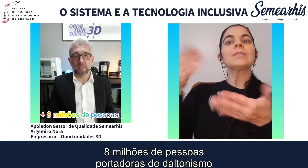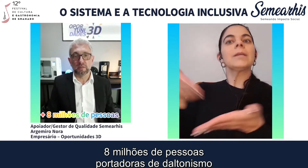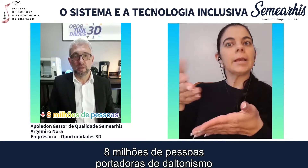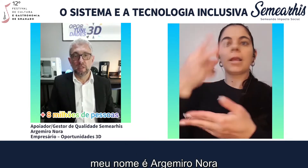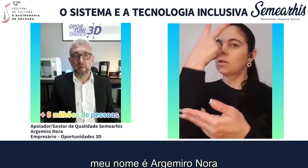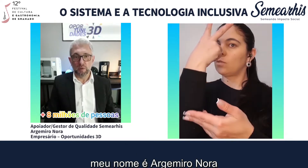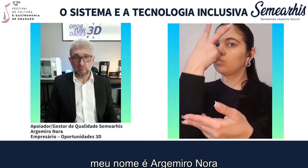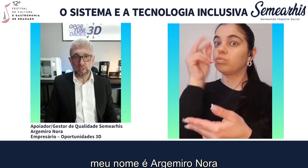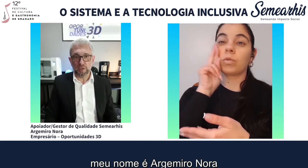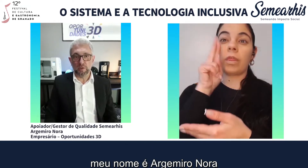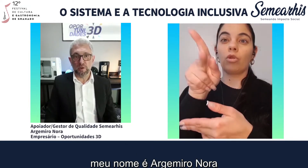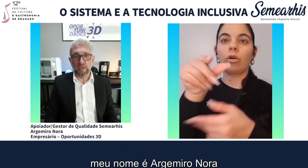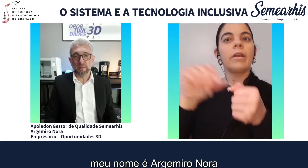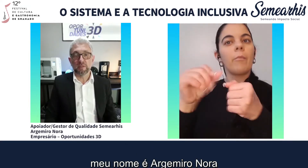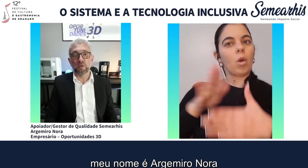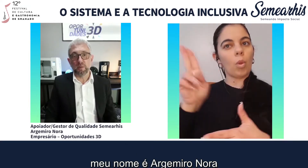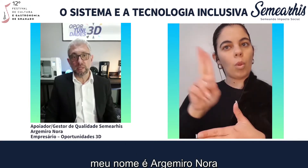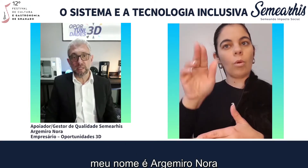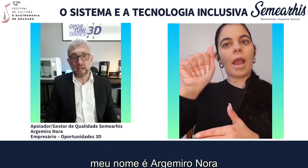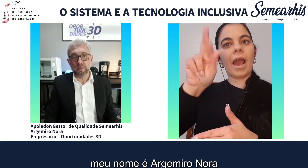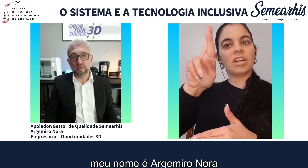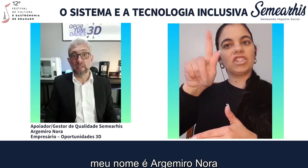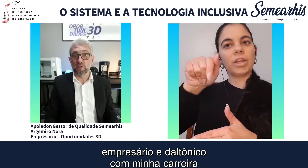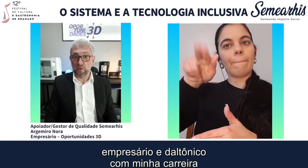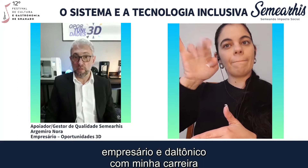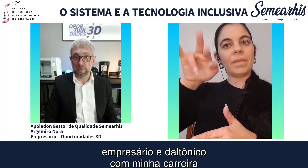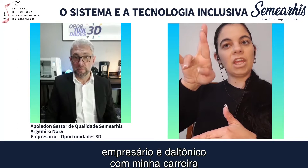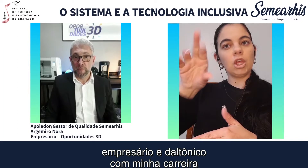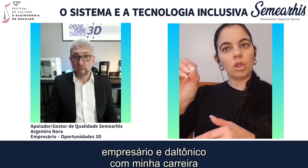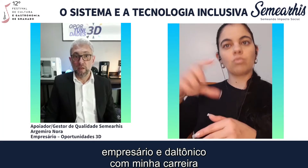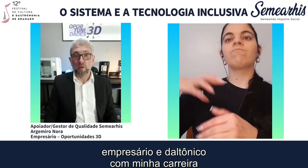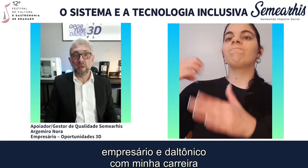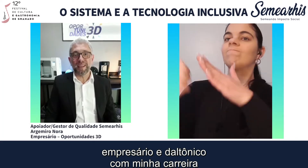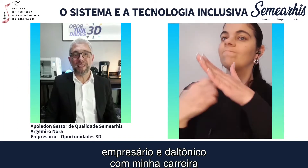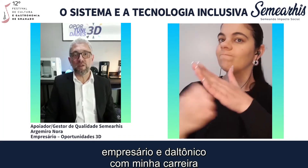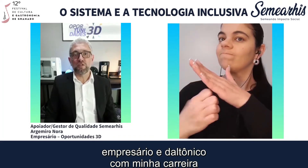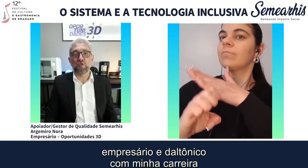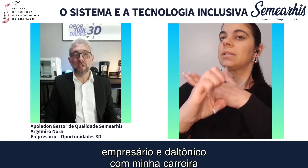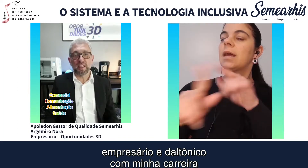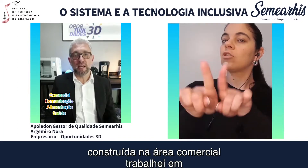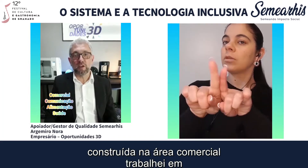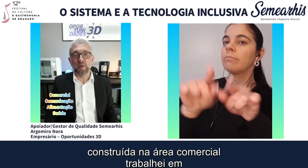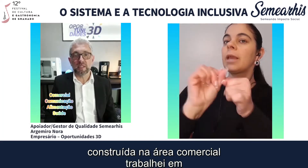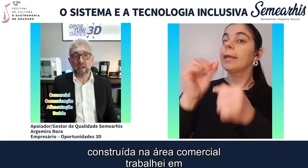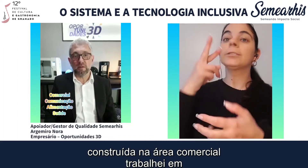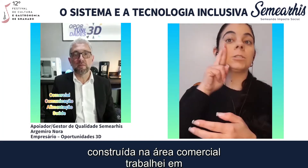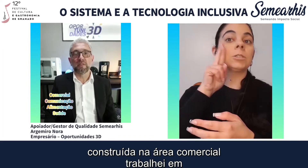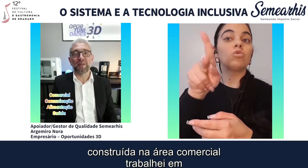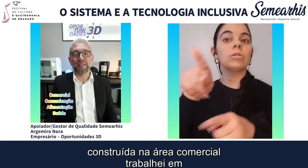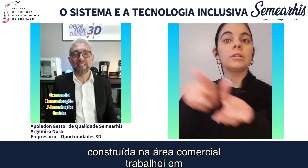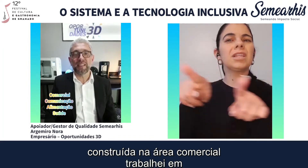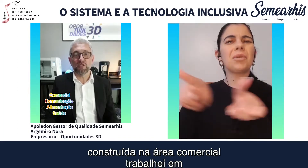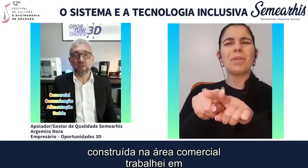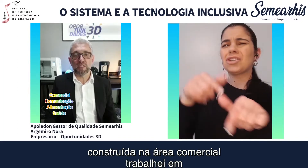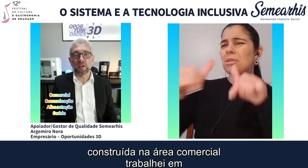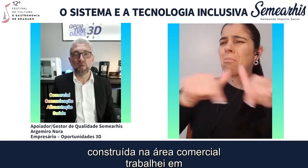daltonismo. Meu nome é Argemiro Nora, sou empresário e daltônico. Com minha carreira construída na área comercial, trabalhei